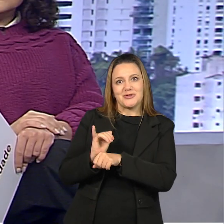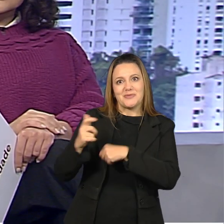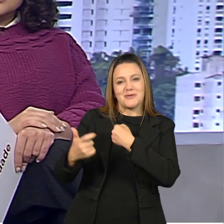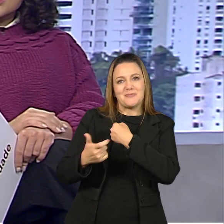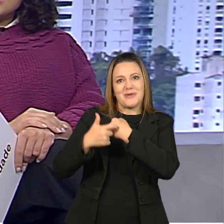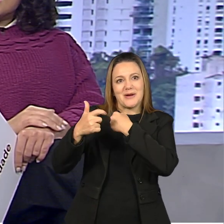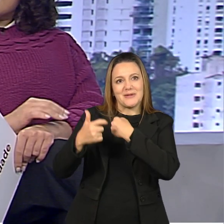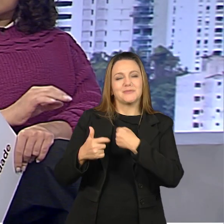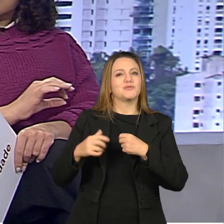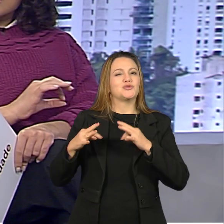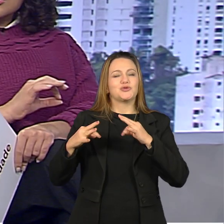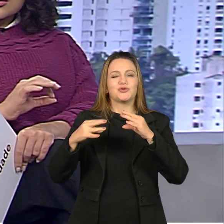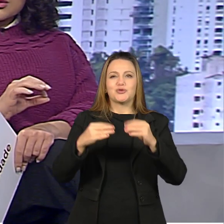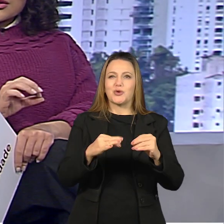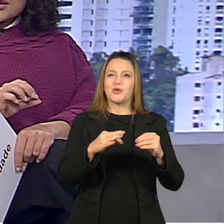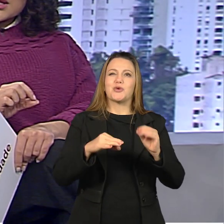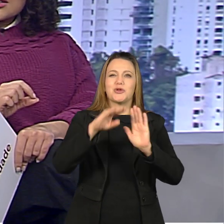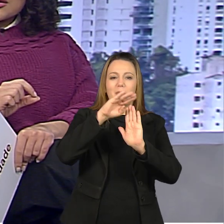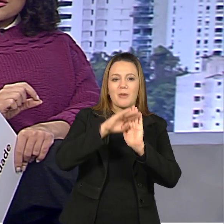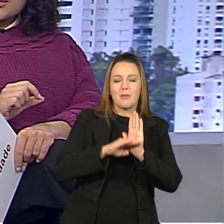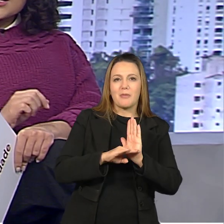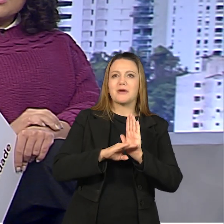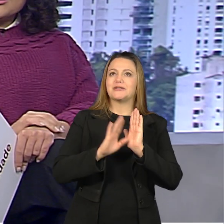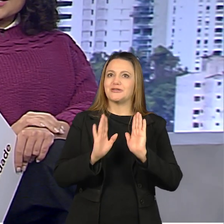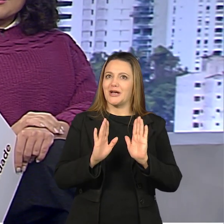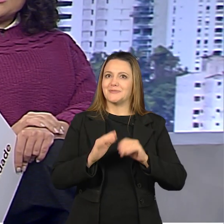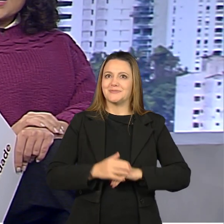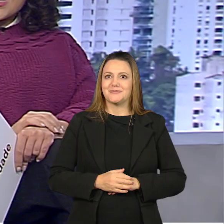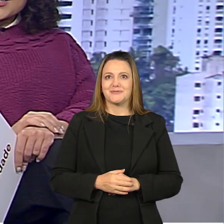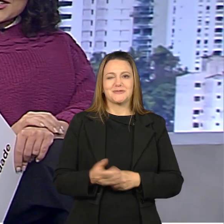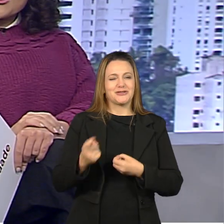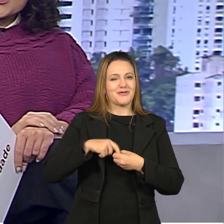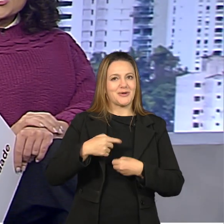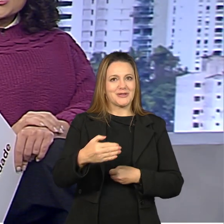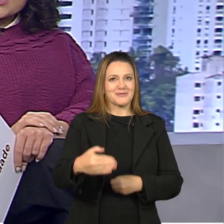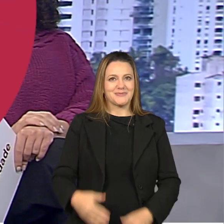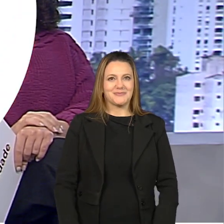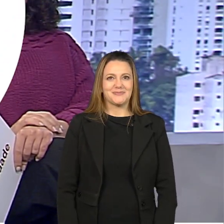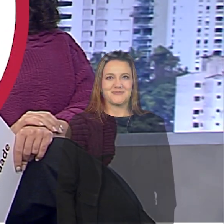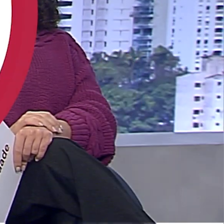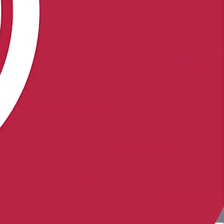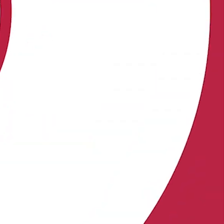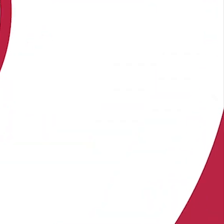para acessar na íntegra todos os programas que já foram exibidos, tá bom? A gente volta já já.